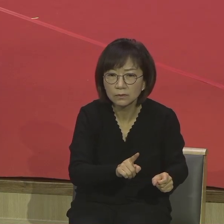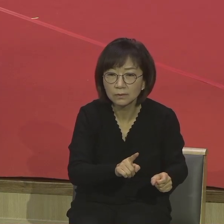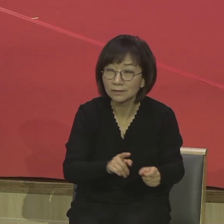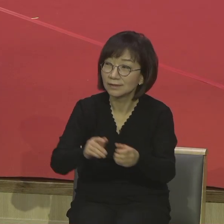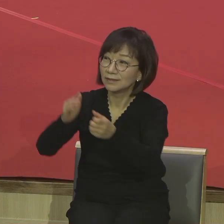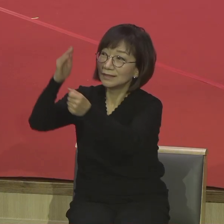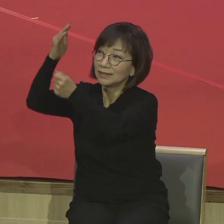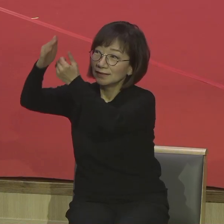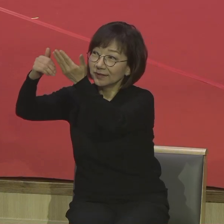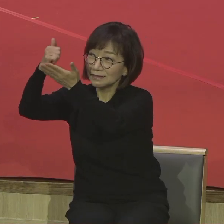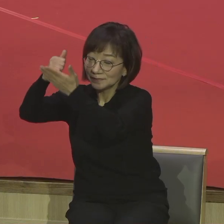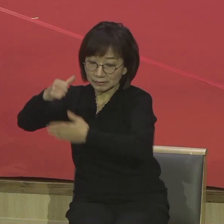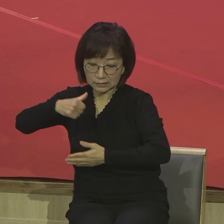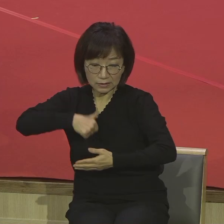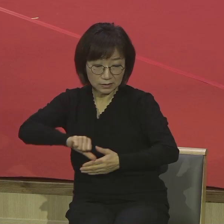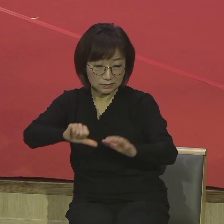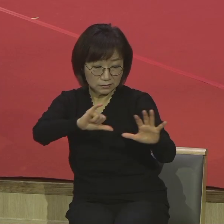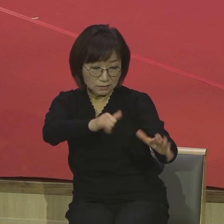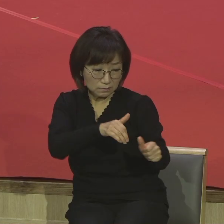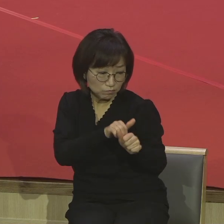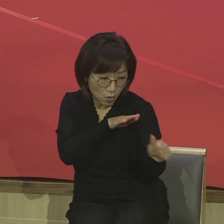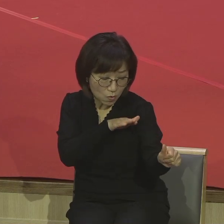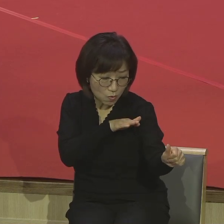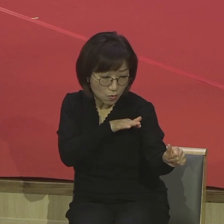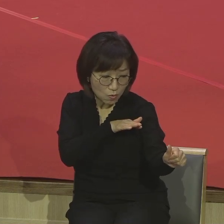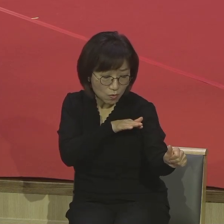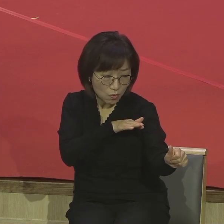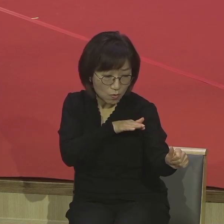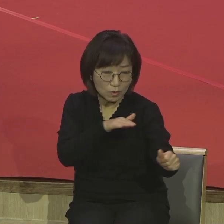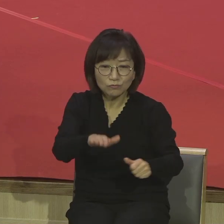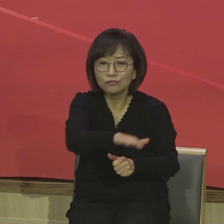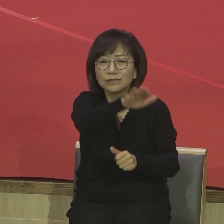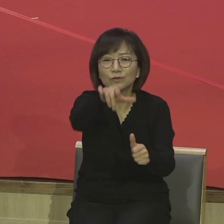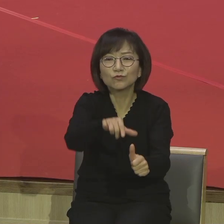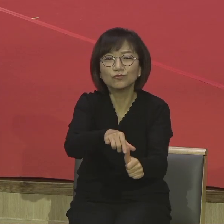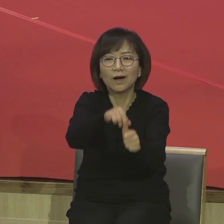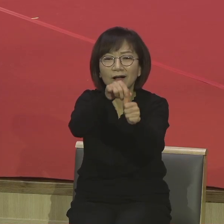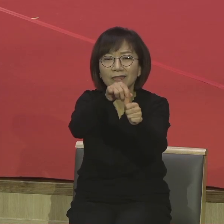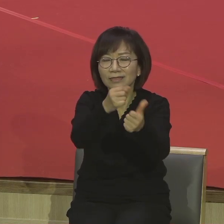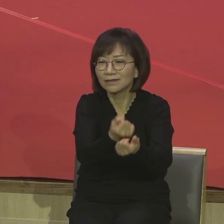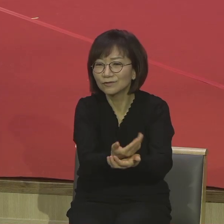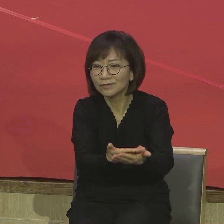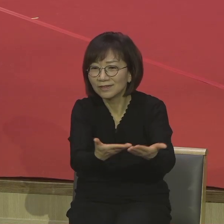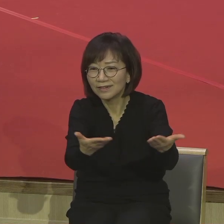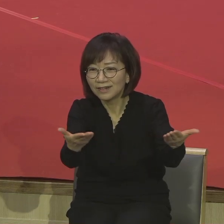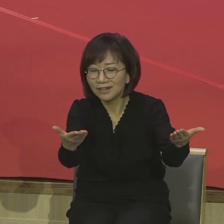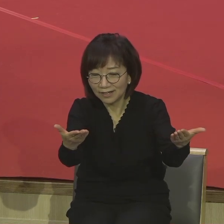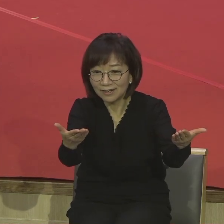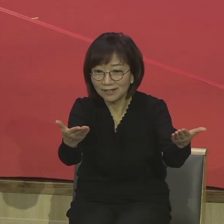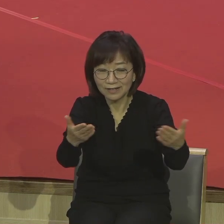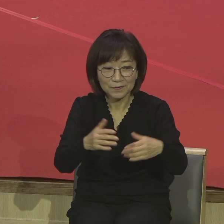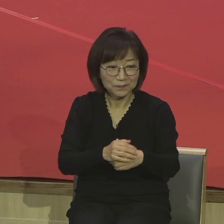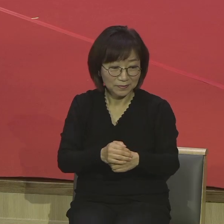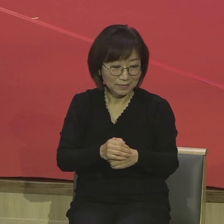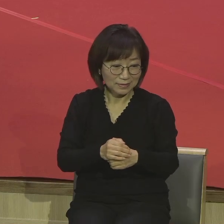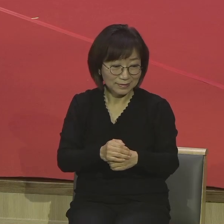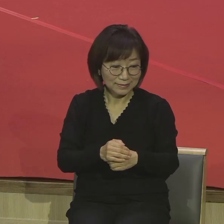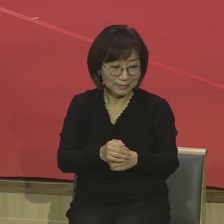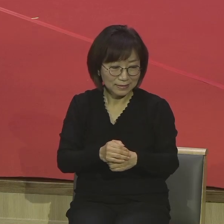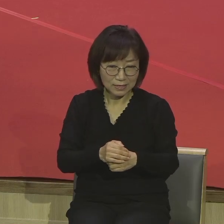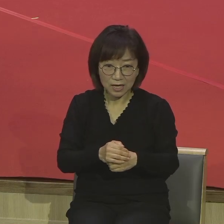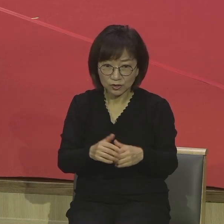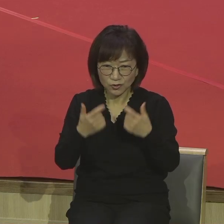예수 그리스도를 이 땅에 보내셔서 구원의 여정 속에 일을 진행하셨는데